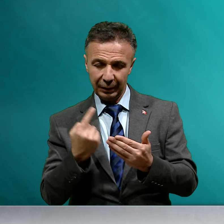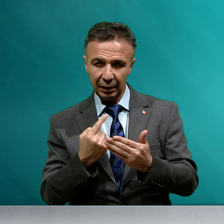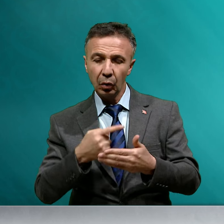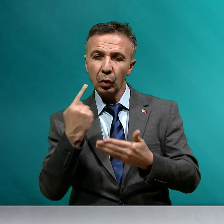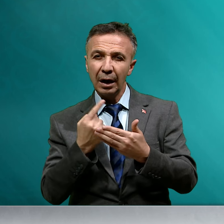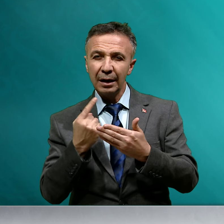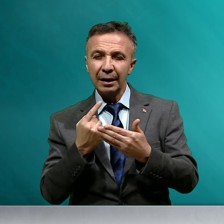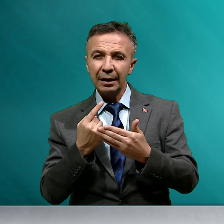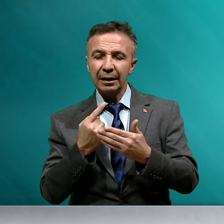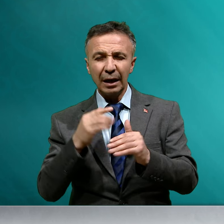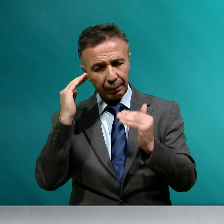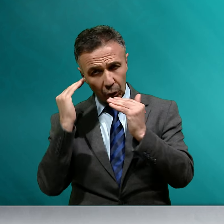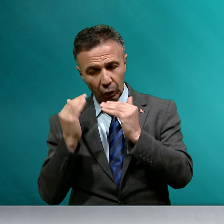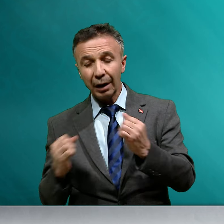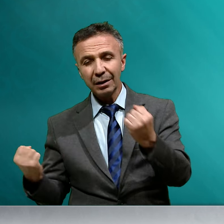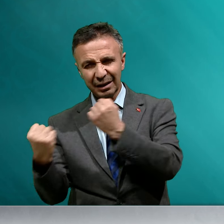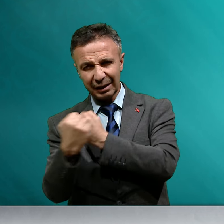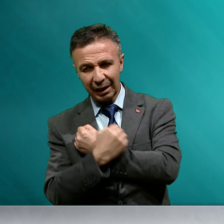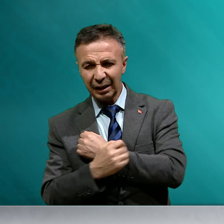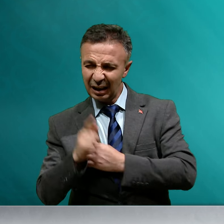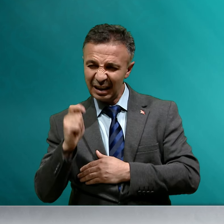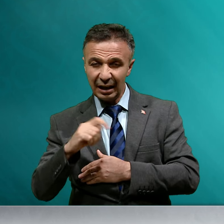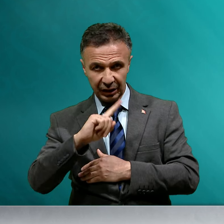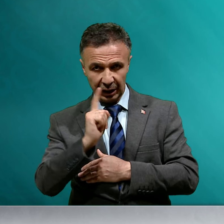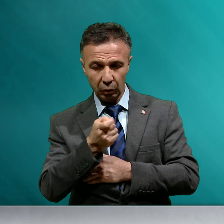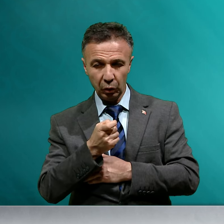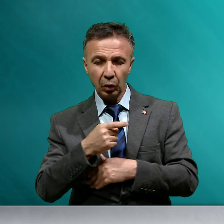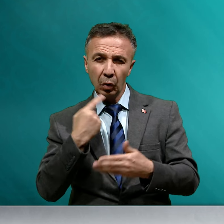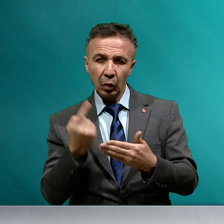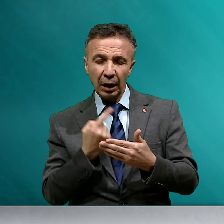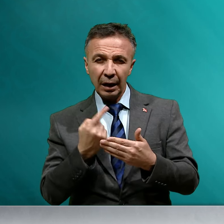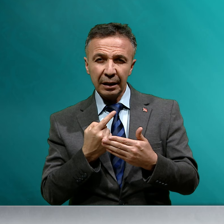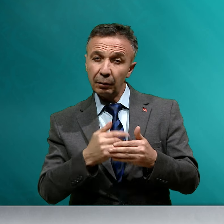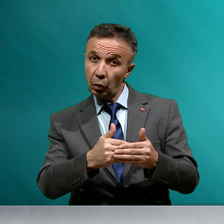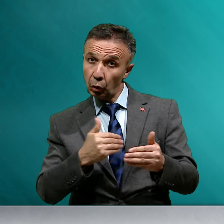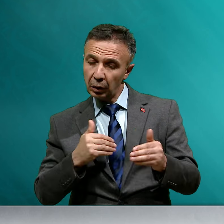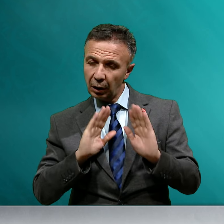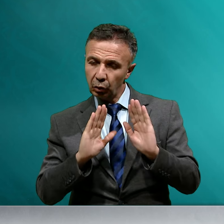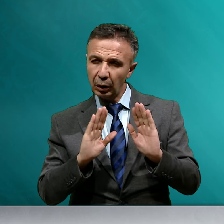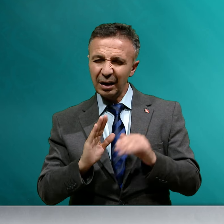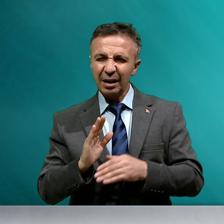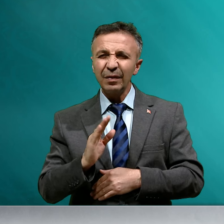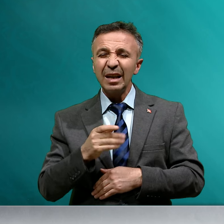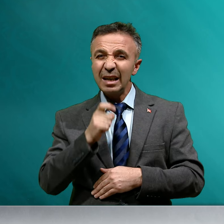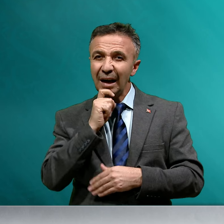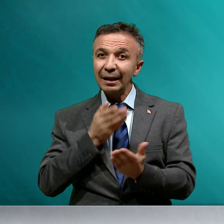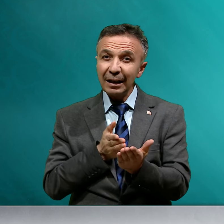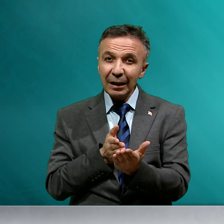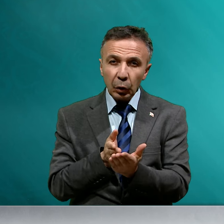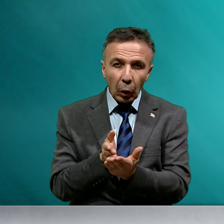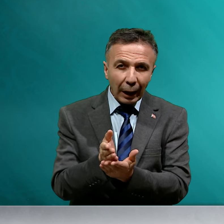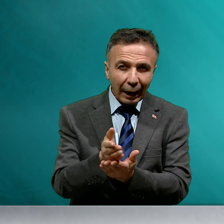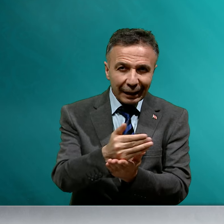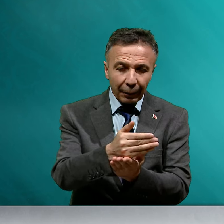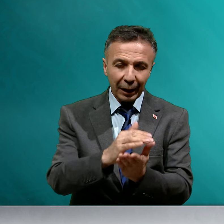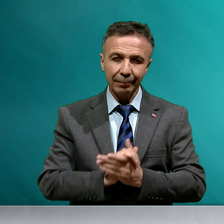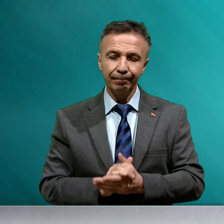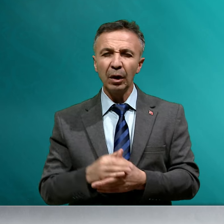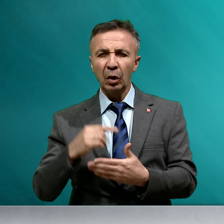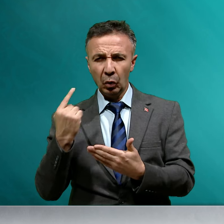sarılan hakikati bulur. Ondan uzaklaşan yanlış yollara sapar.